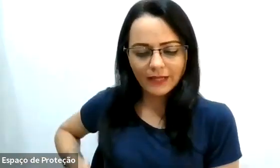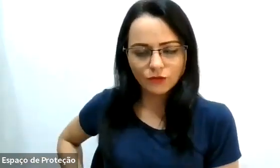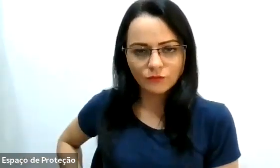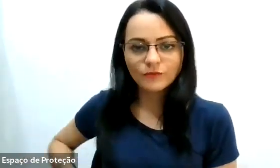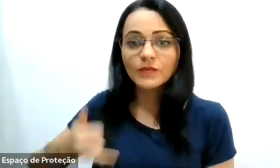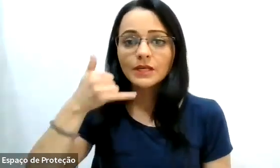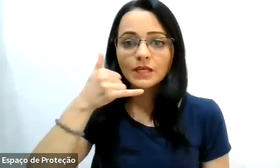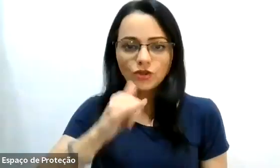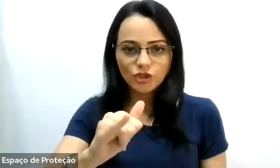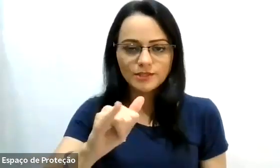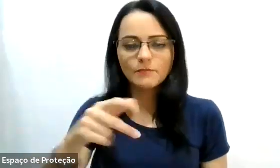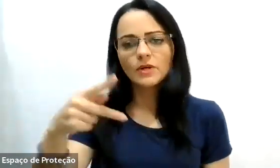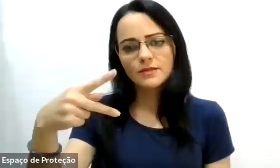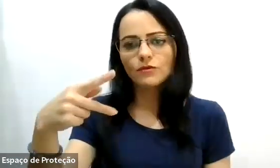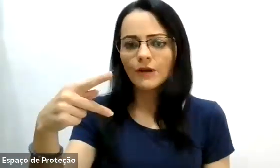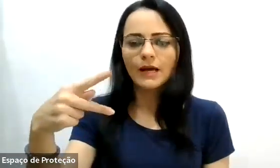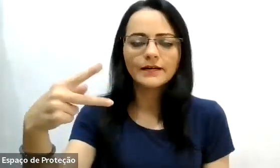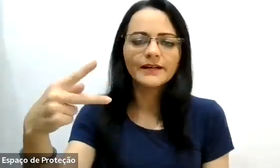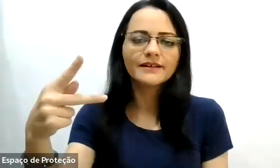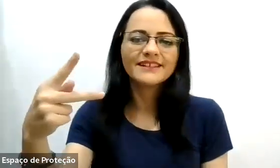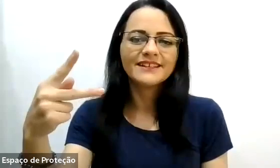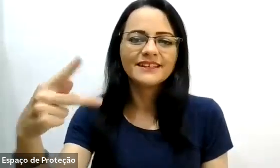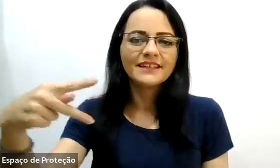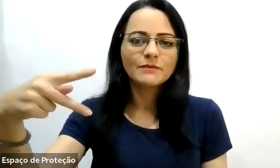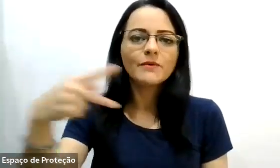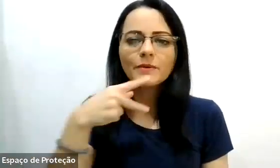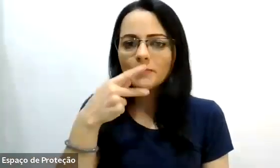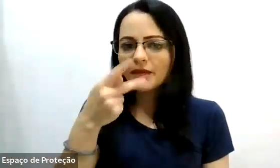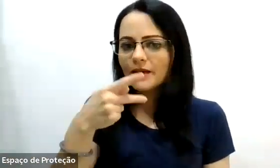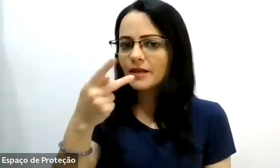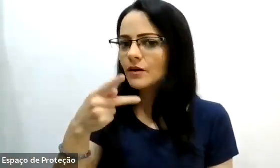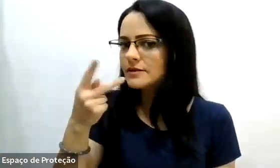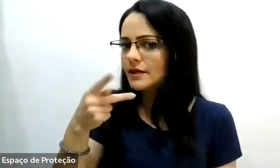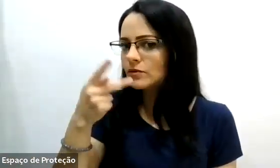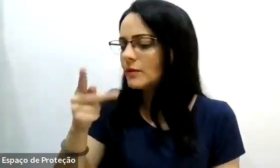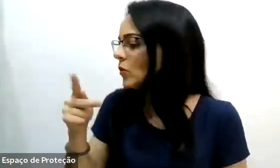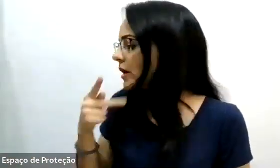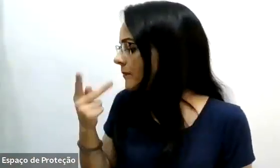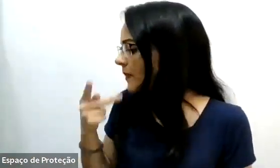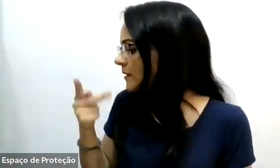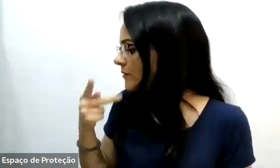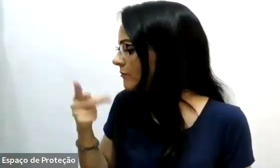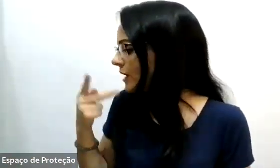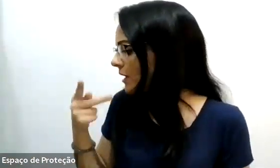lado, que disse, pode ser o falar, né? Que é a mão em P aqui, ó, saindo da boca.